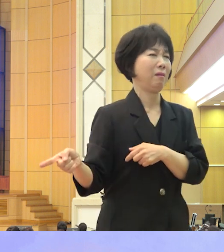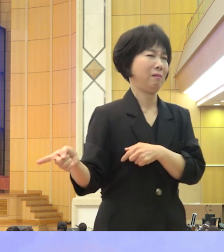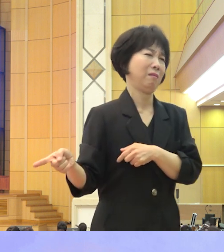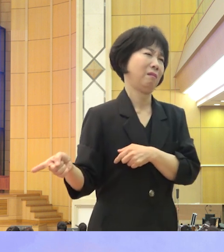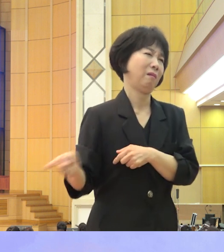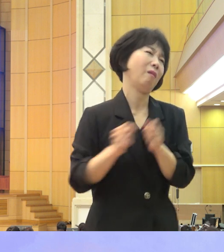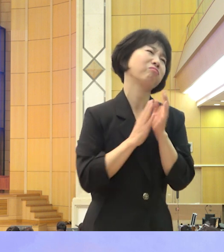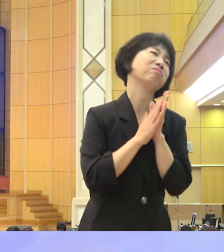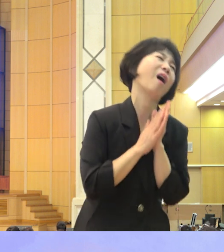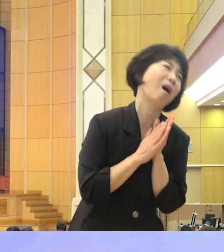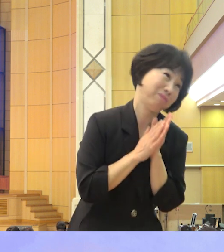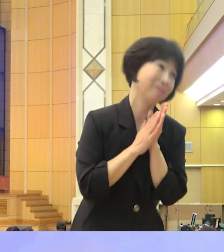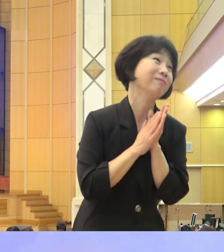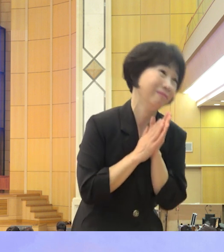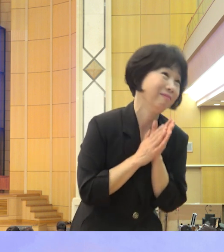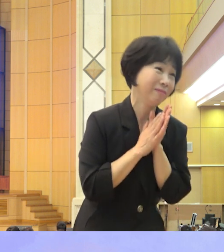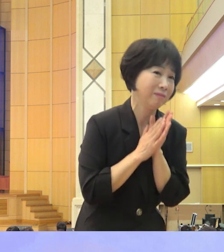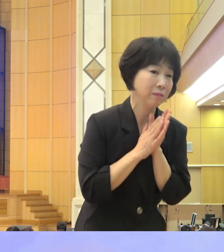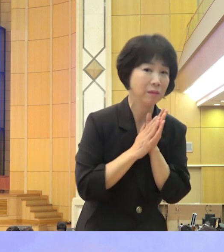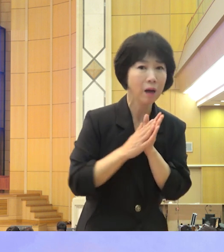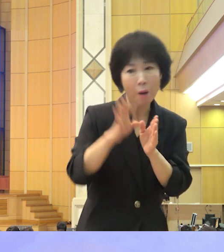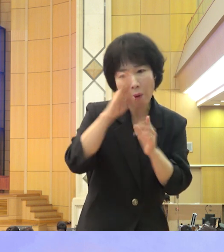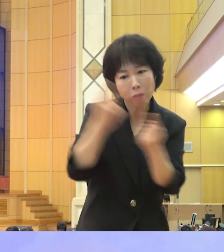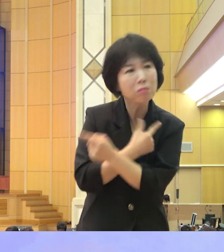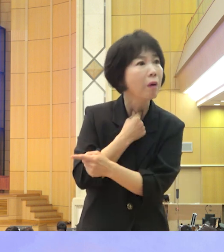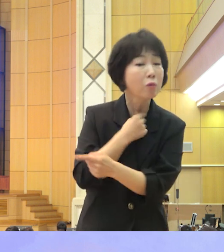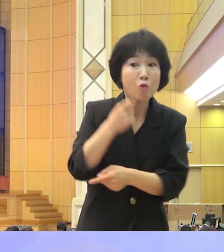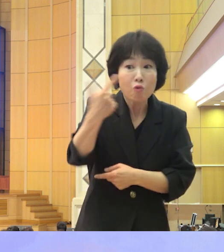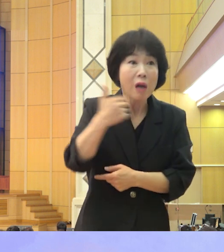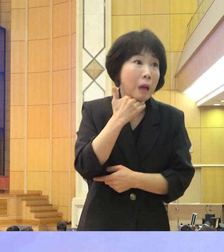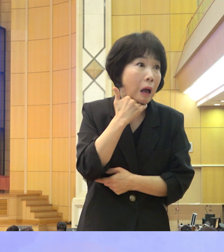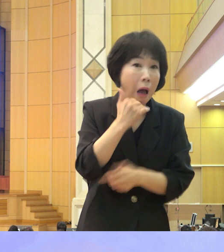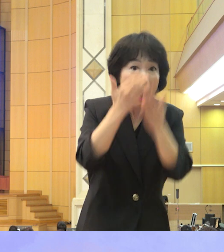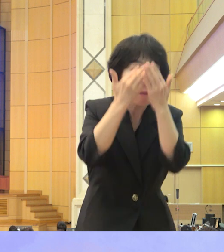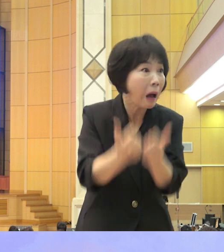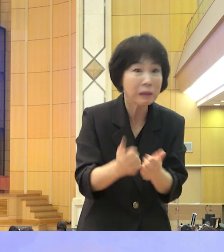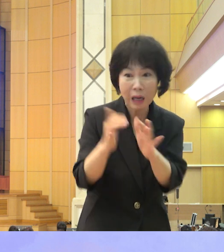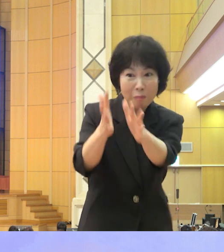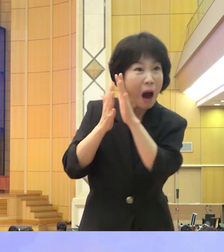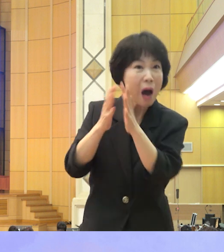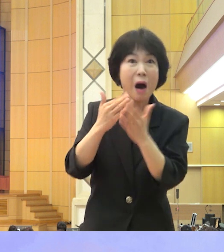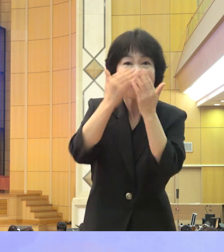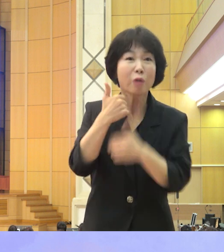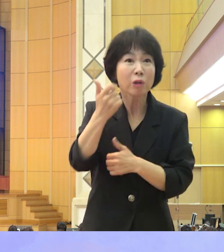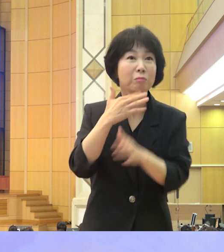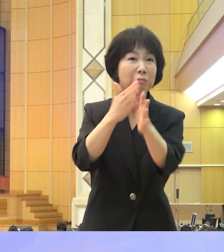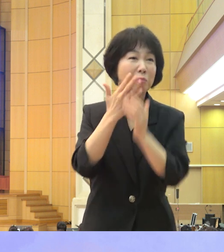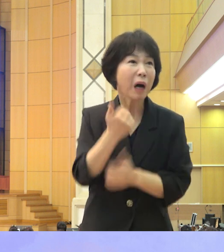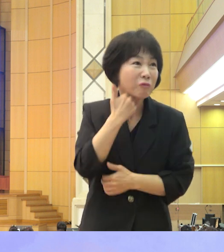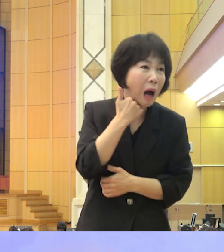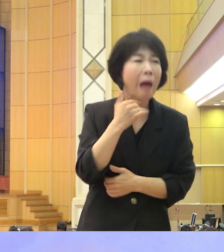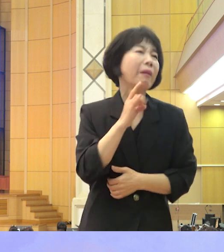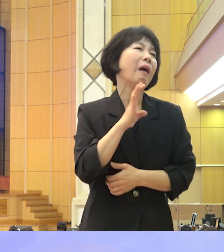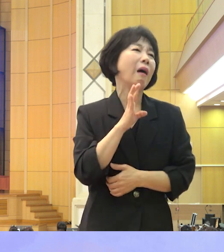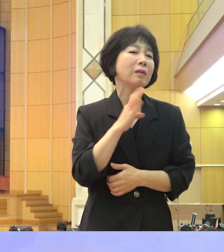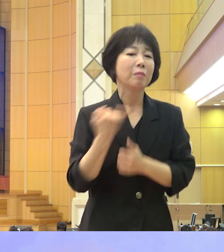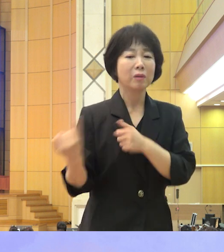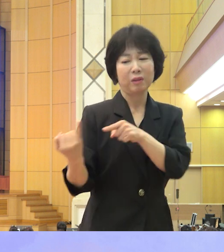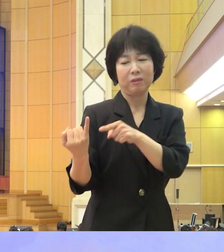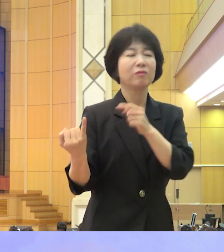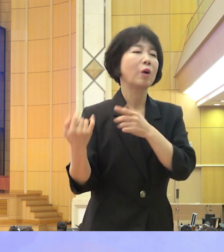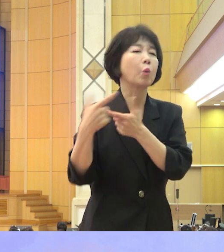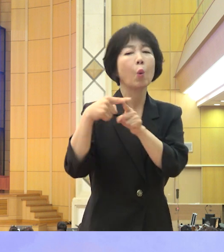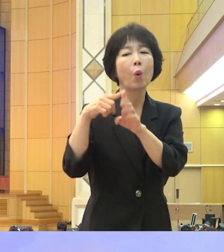병원에서 입원하고 수술하고 치료받으려고 하는데 6개월 기다리라고 했다고 그러는데요, 그때 누구냐고. 이름을